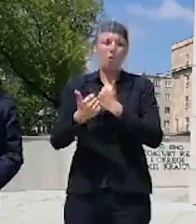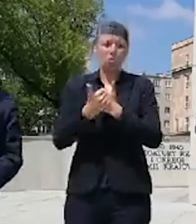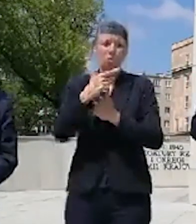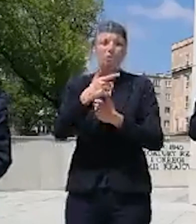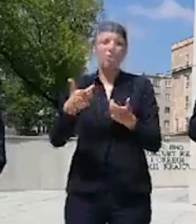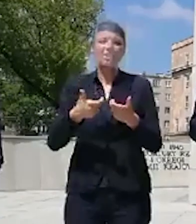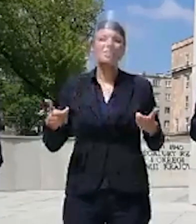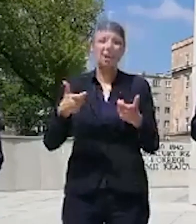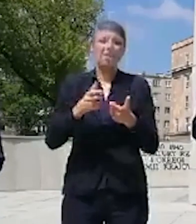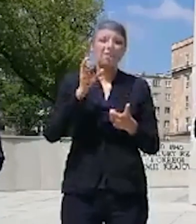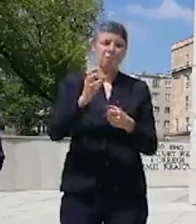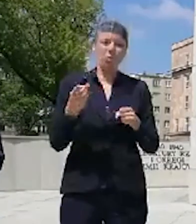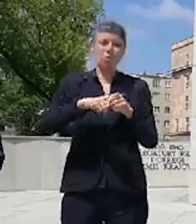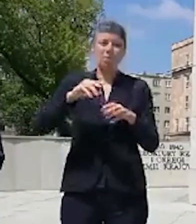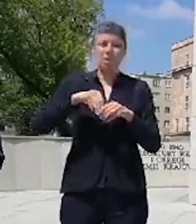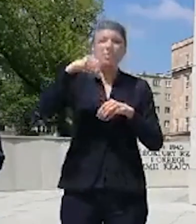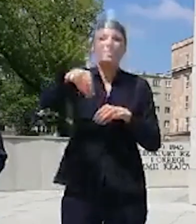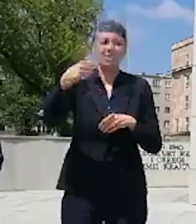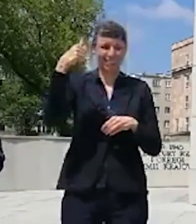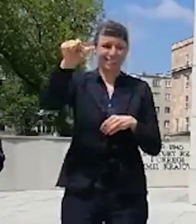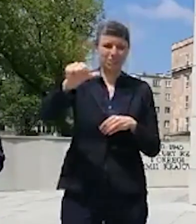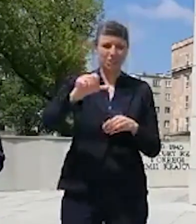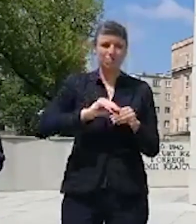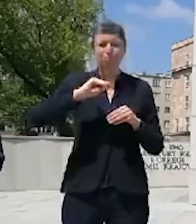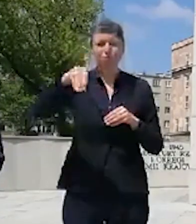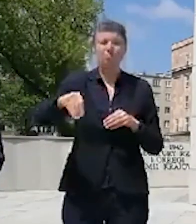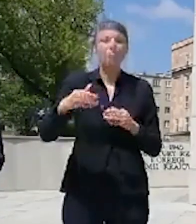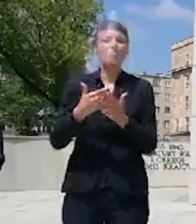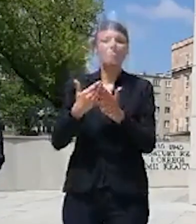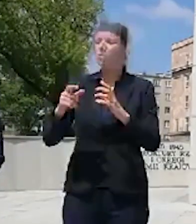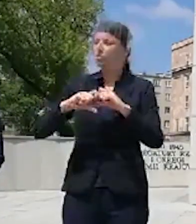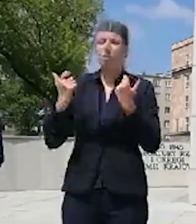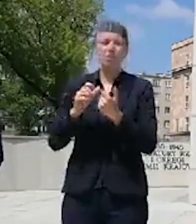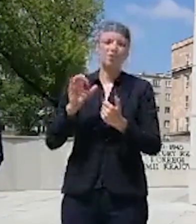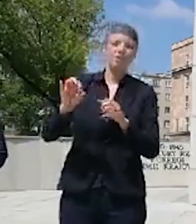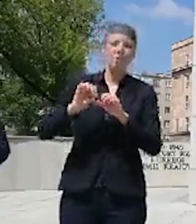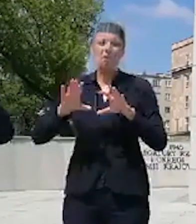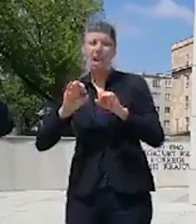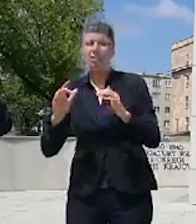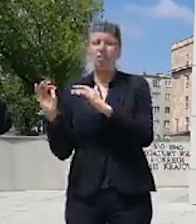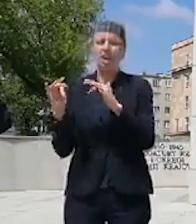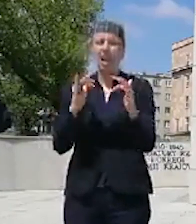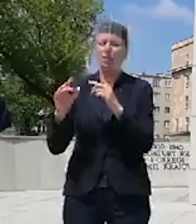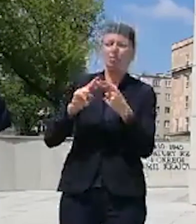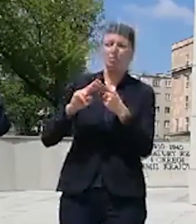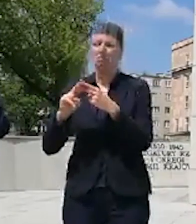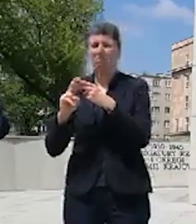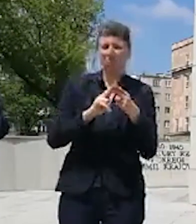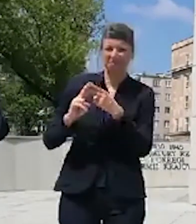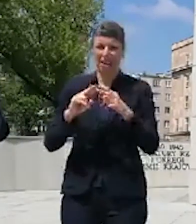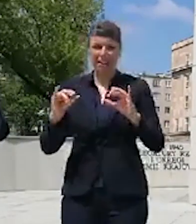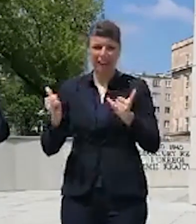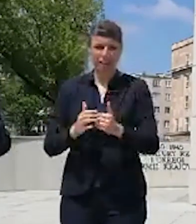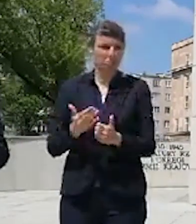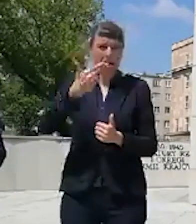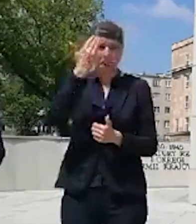Senatu na kolejny tydzień, aby oni wszyscy mogli ze sobą wyjaśnić sobie swoje relacje. Nie wiem, kiedy będą w Polsce wybory, nie